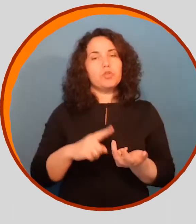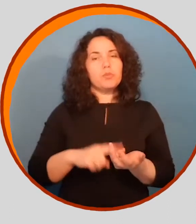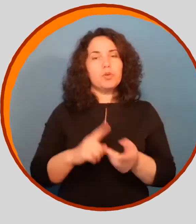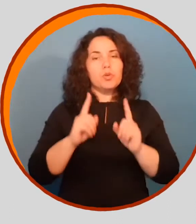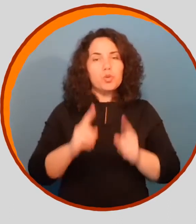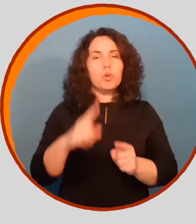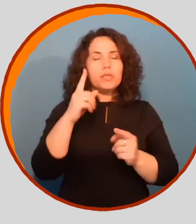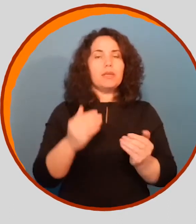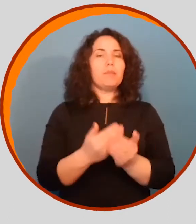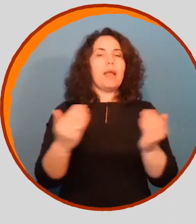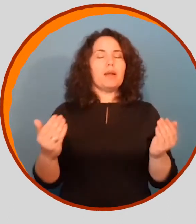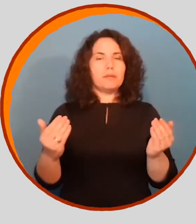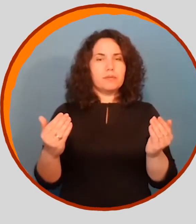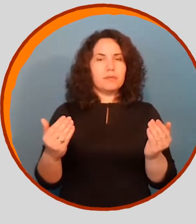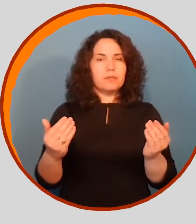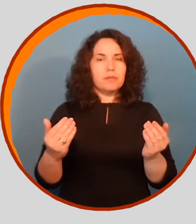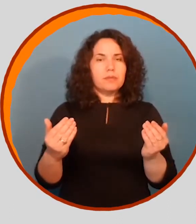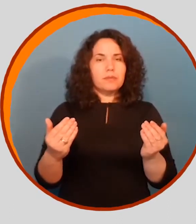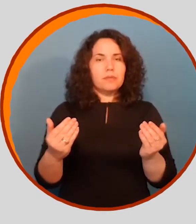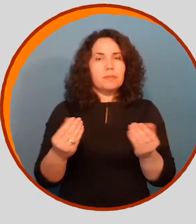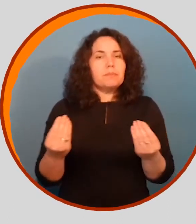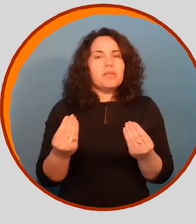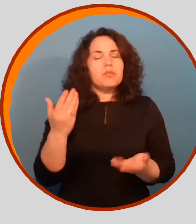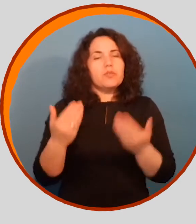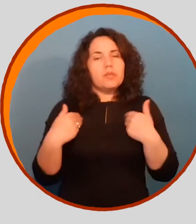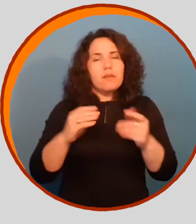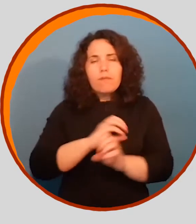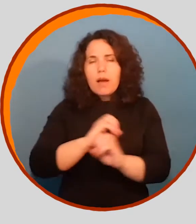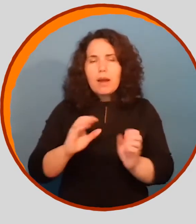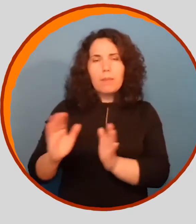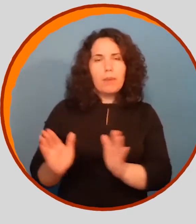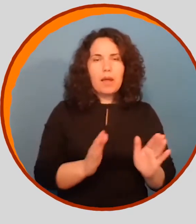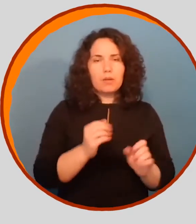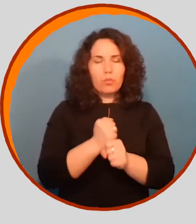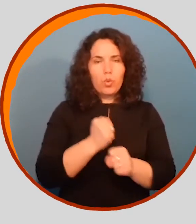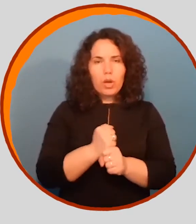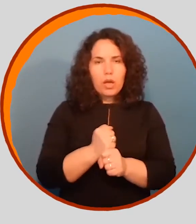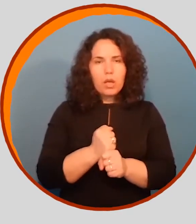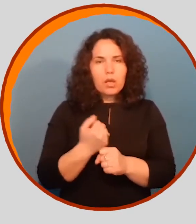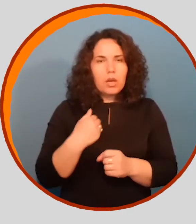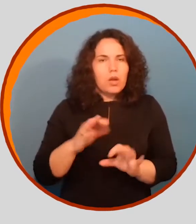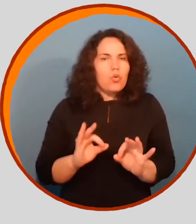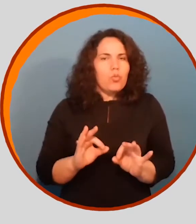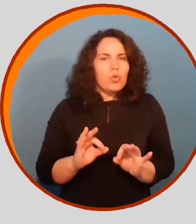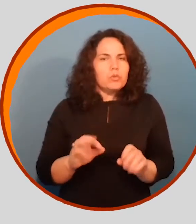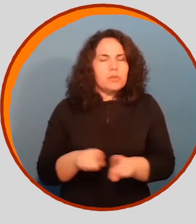ndodh, të gjithë ndjekim rutinën sepse na ndihmon që të ecim dhe të kemi të